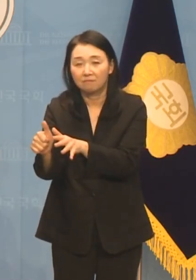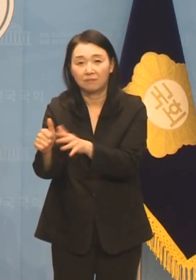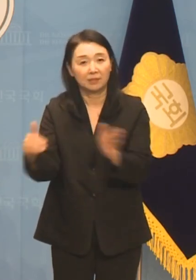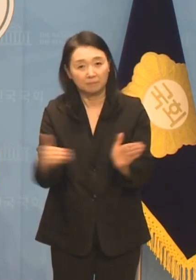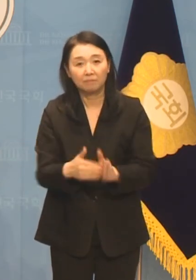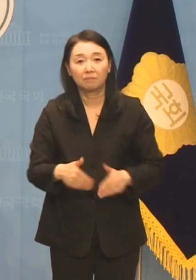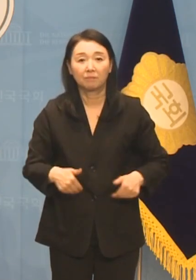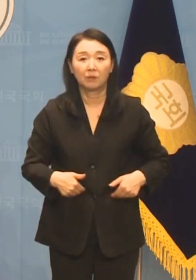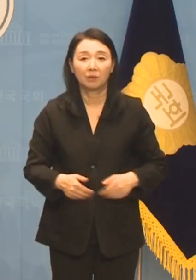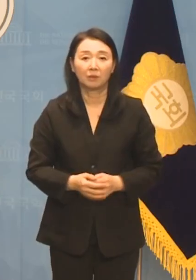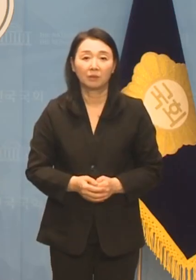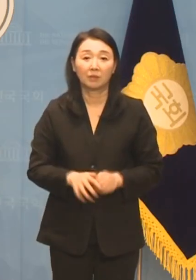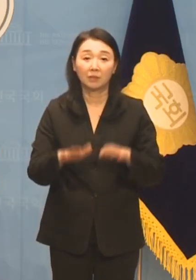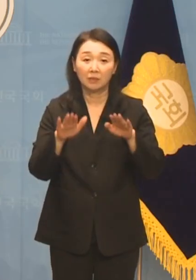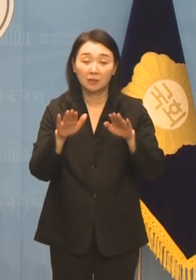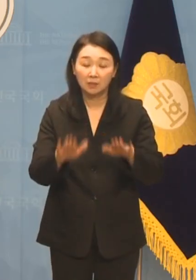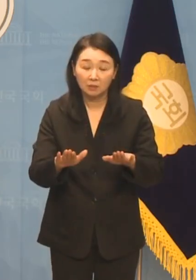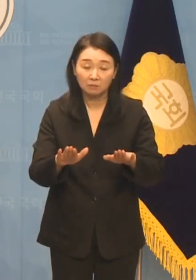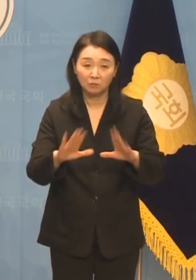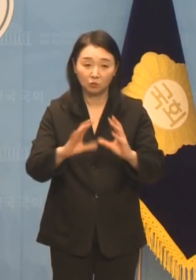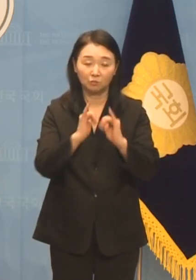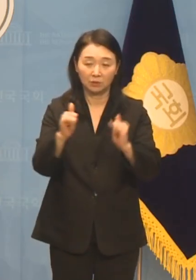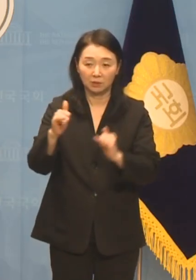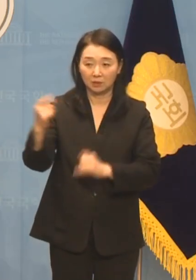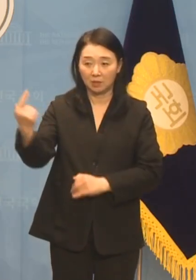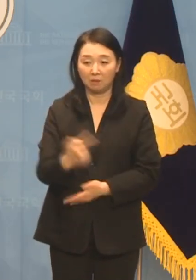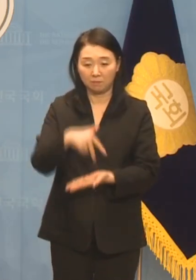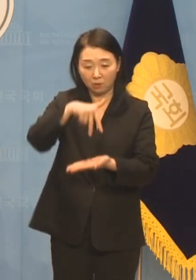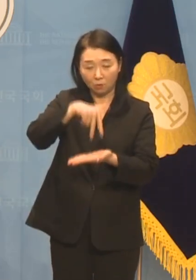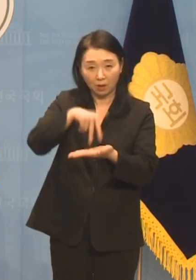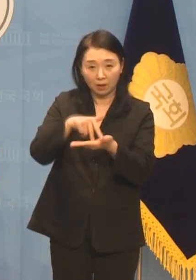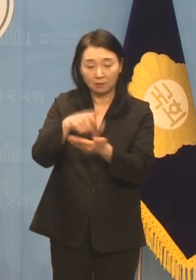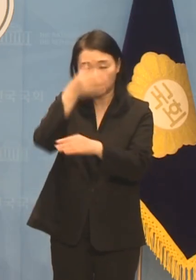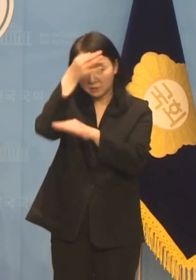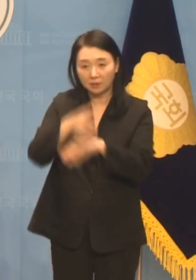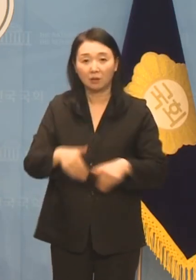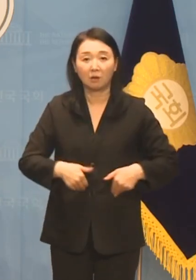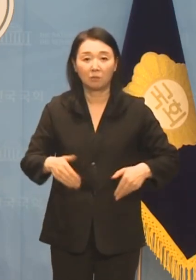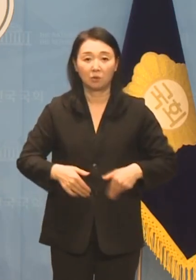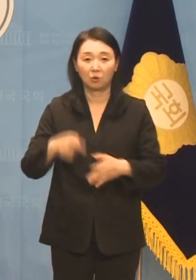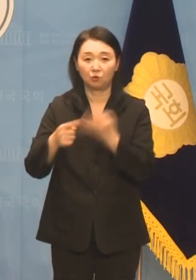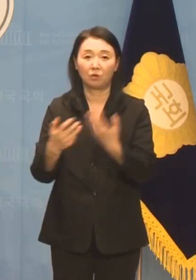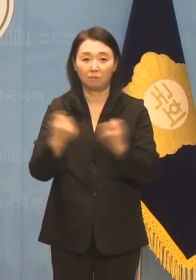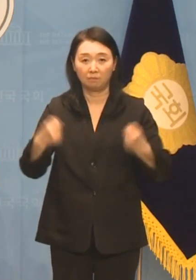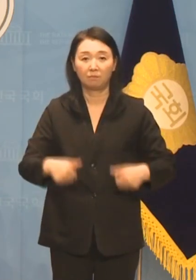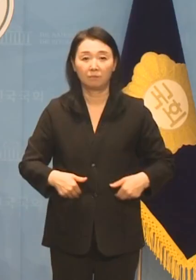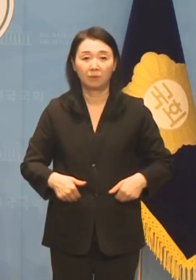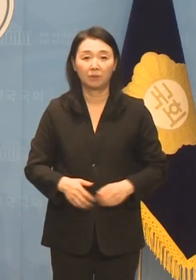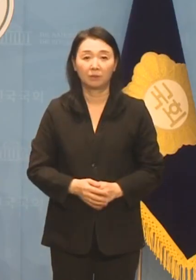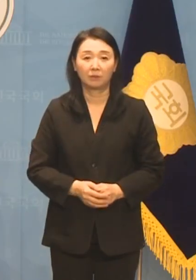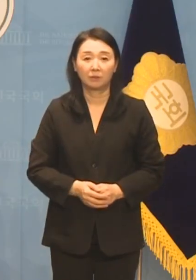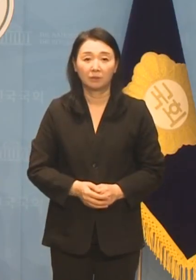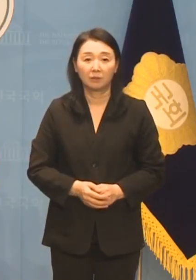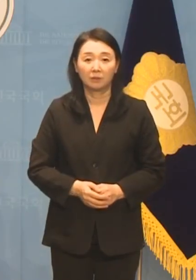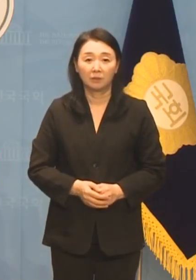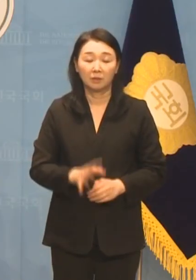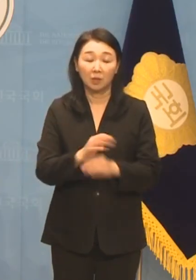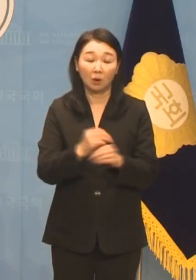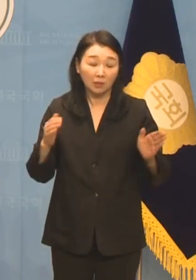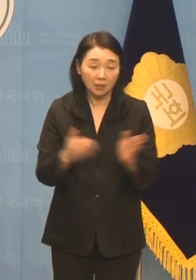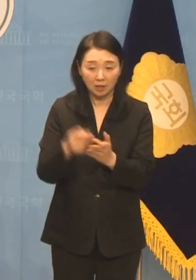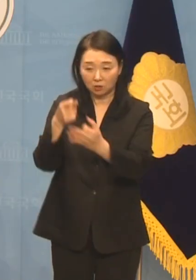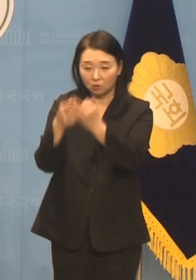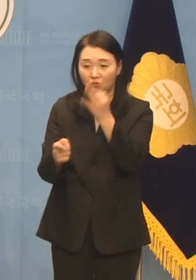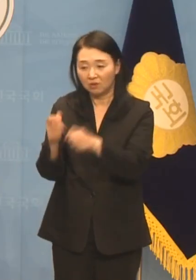합니다. 이제라도 국민 앞에 사죄하고 윤석열과 결별하십시오. 도대체 언제까지